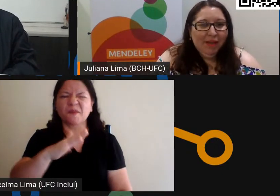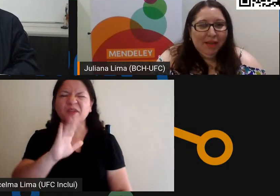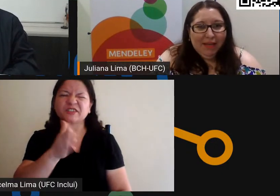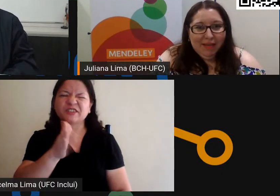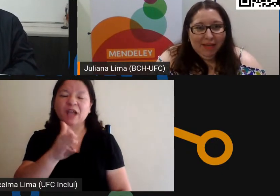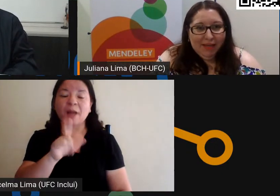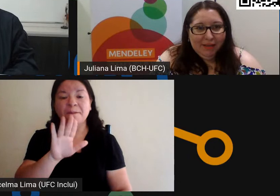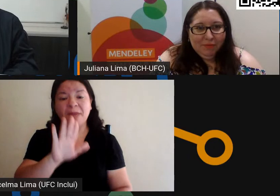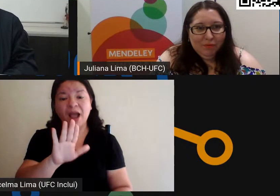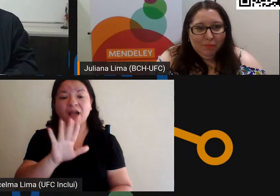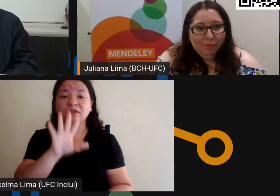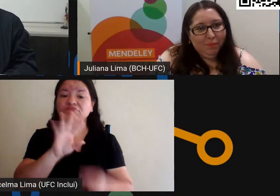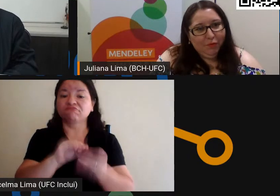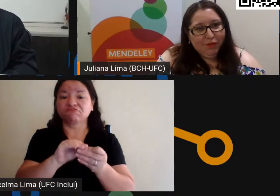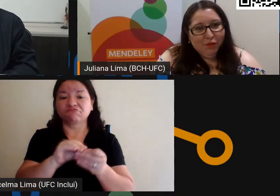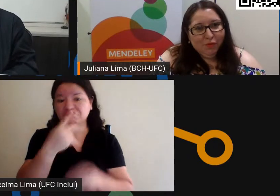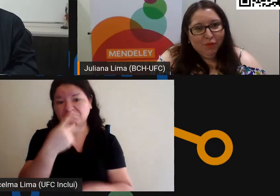resumir.